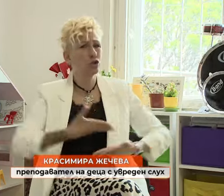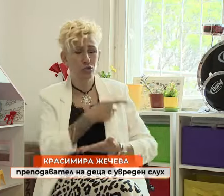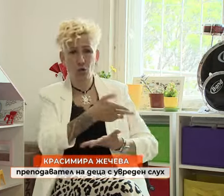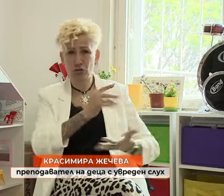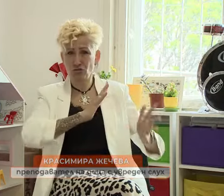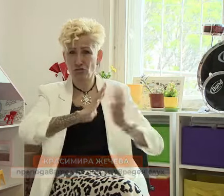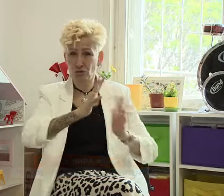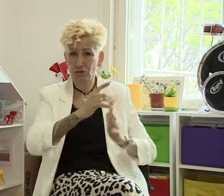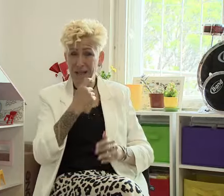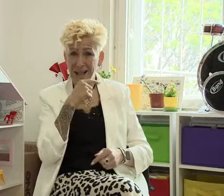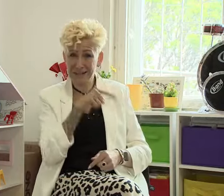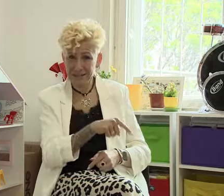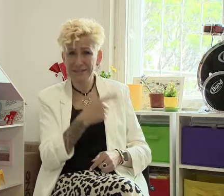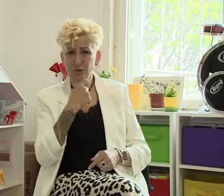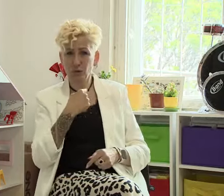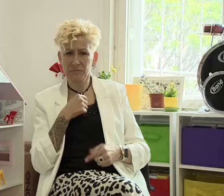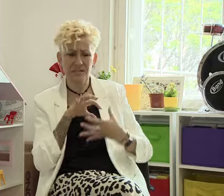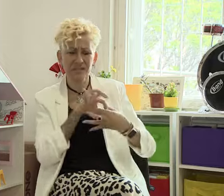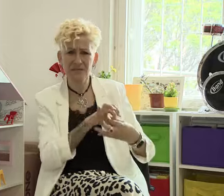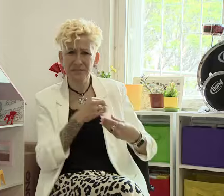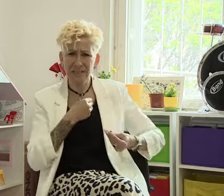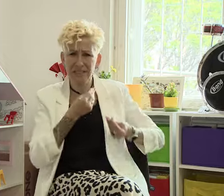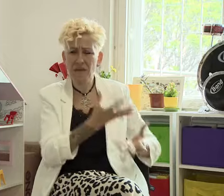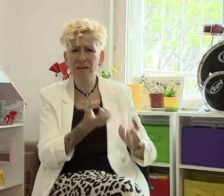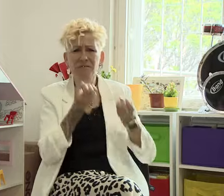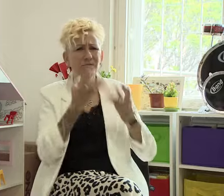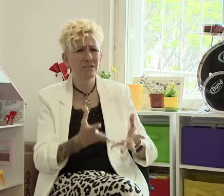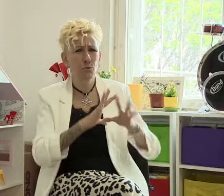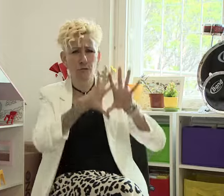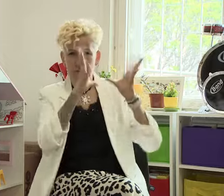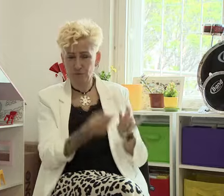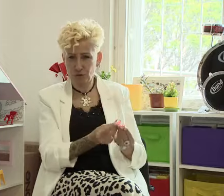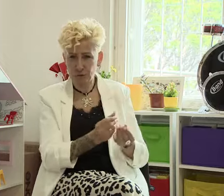като подкрепящо средство. Той им дава възможност за по-добро усвояване на материала.